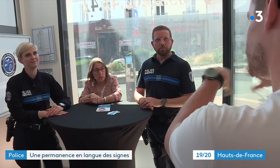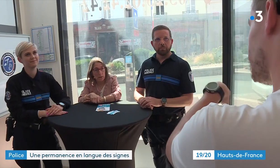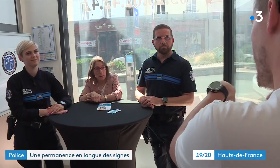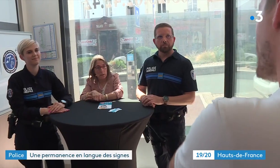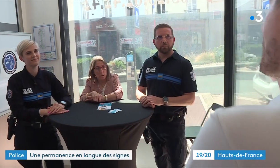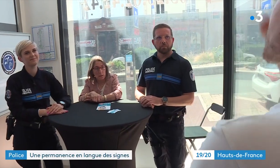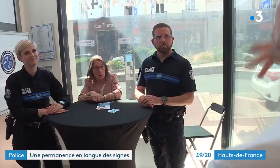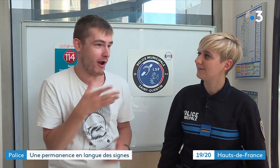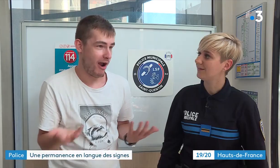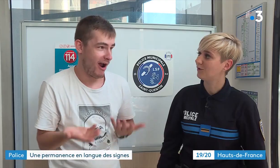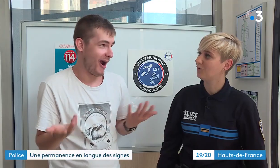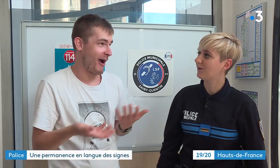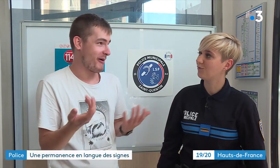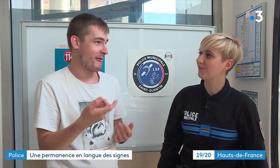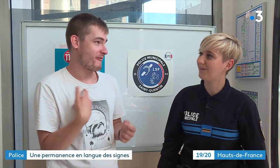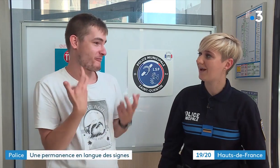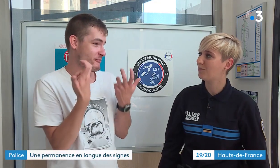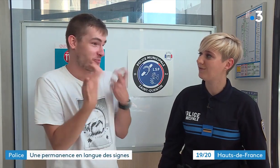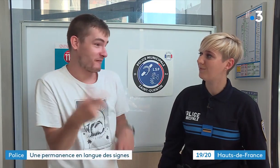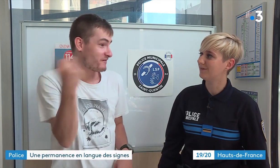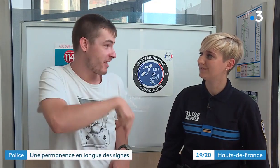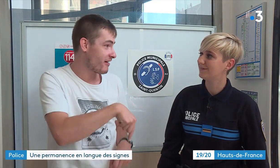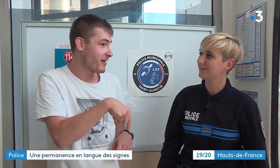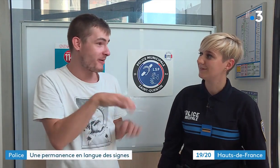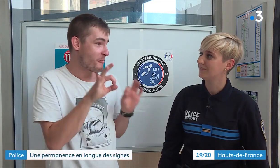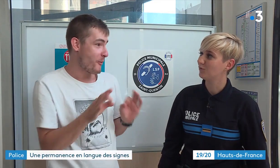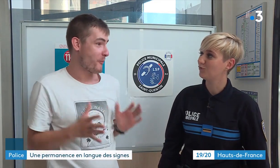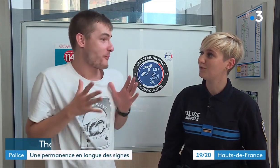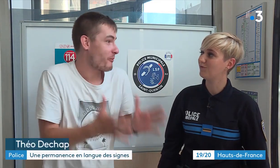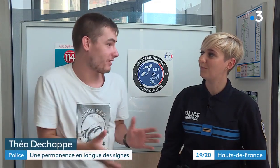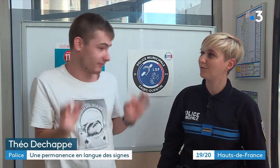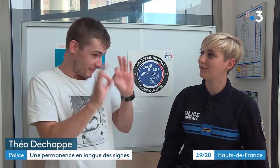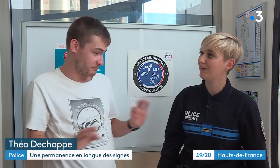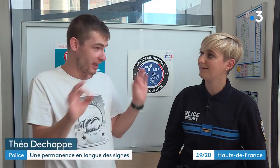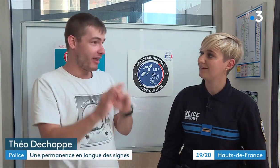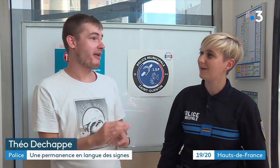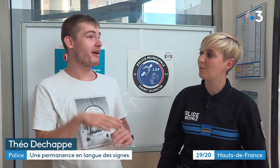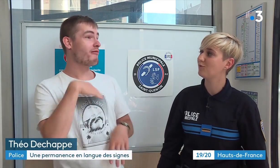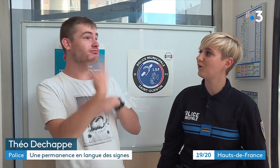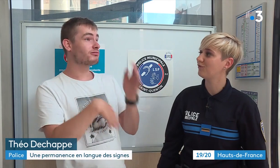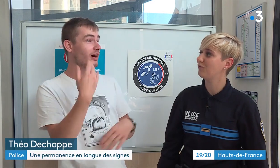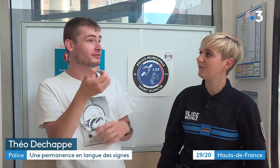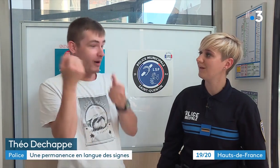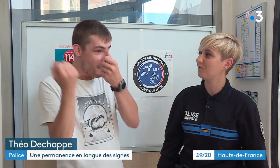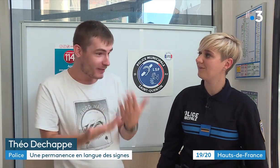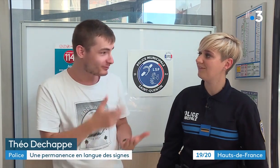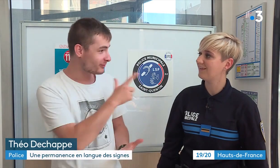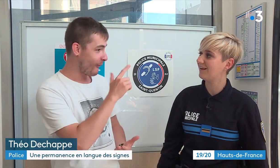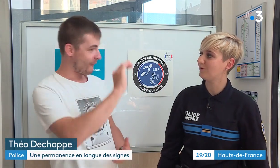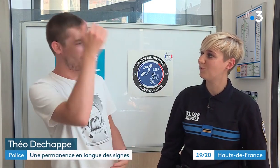avant. La communication, c'était impossible. Donc du coup, il ne voulait pas venir, il n'avait pas le courage de venir parce qu'il se disait que ça allait être